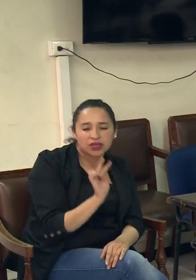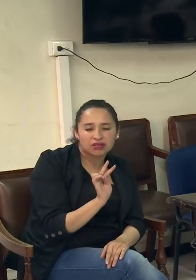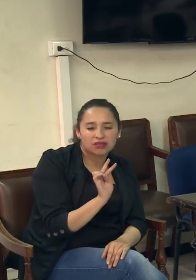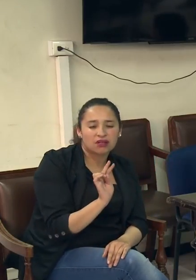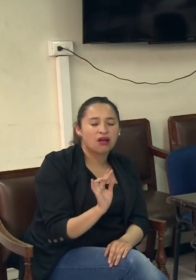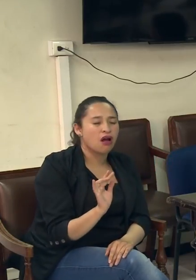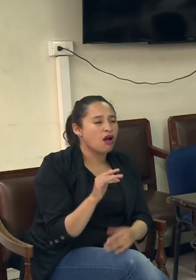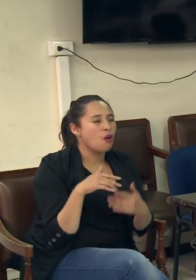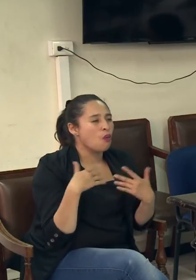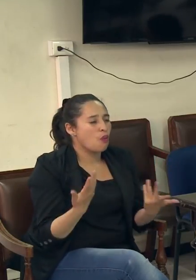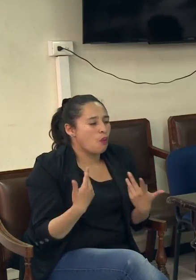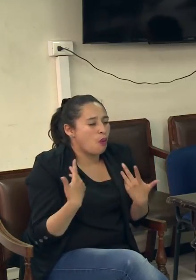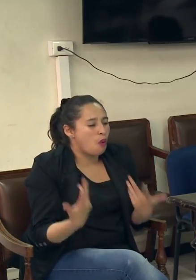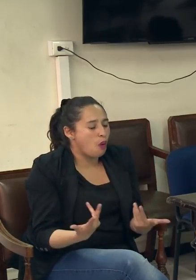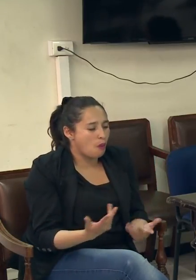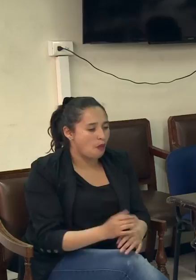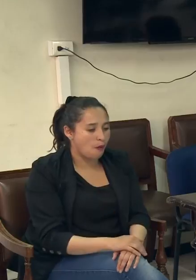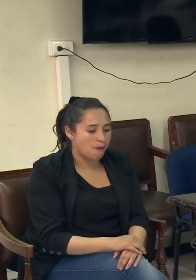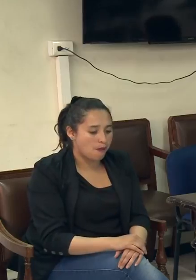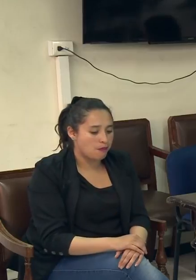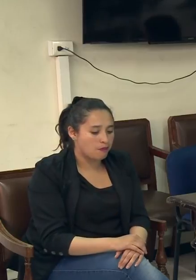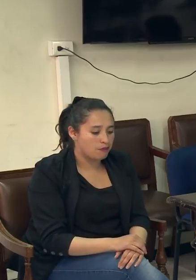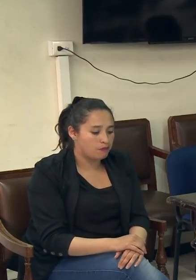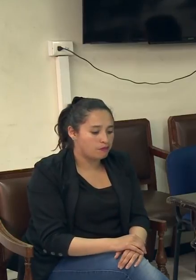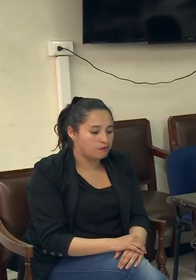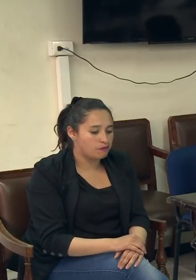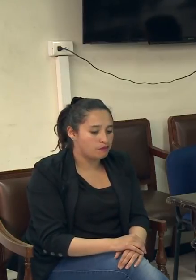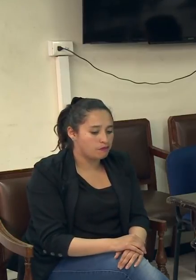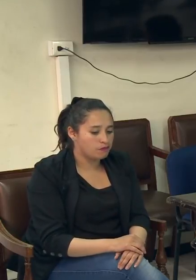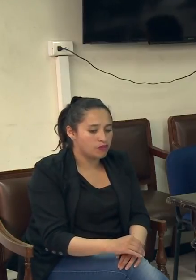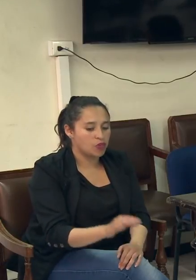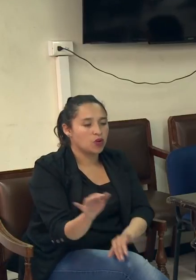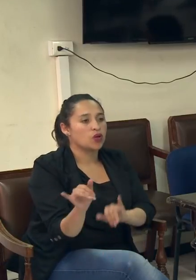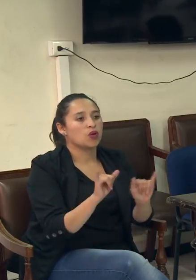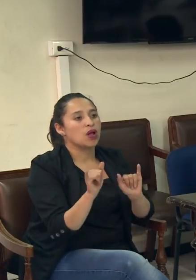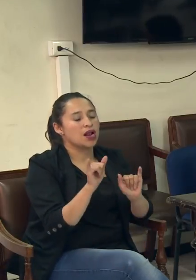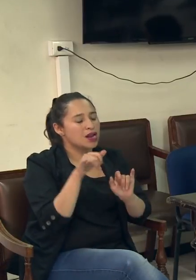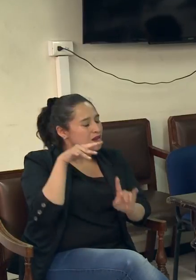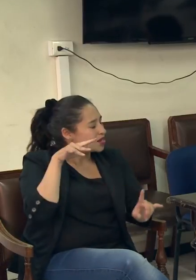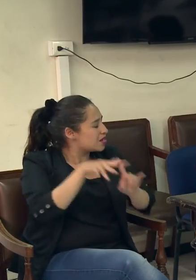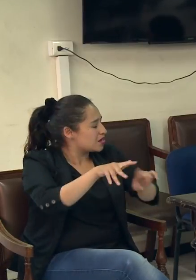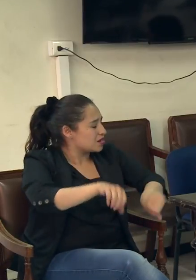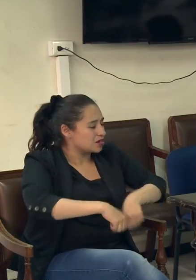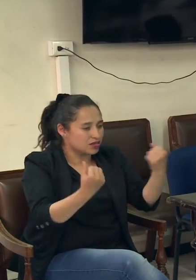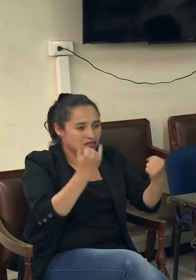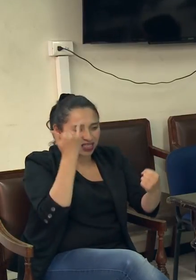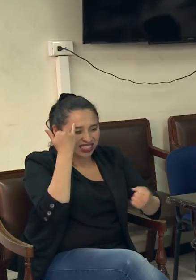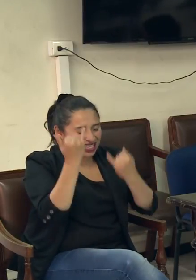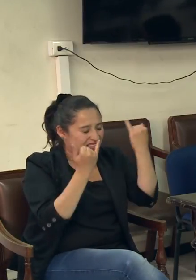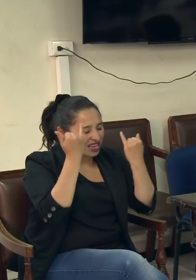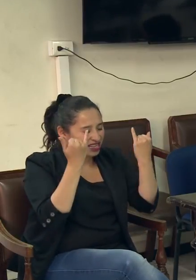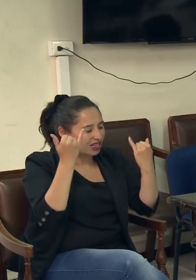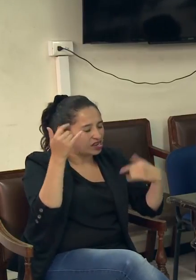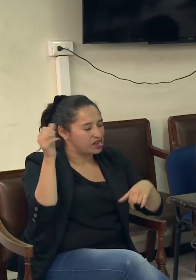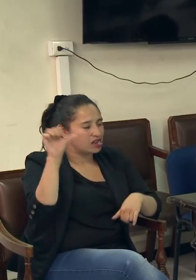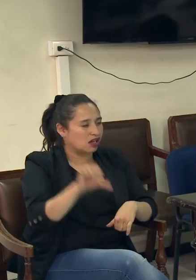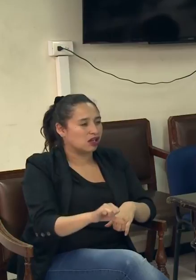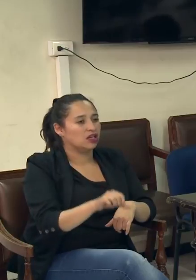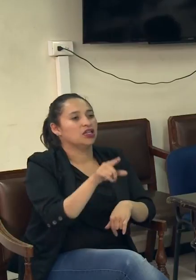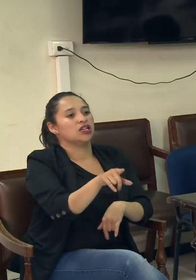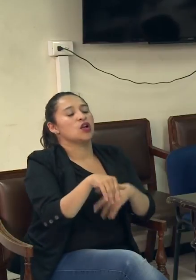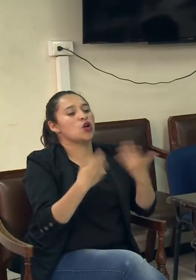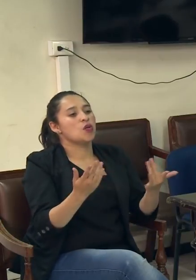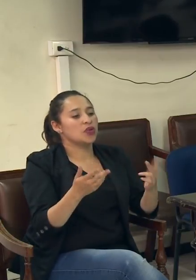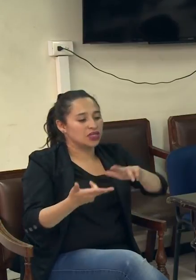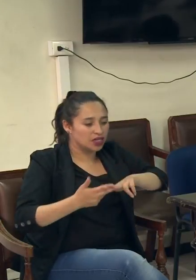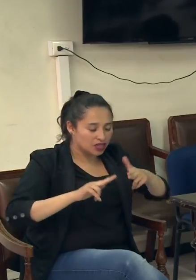¿no? Cuando al mismo tiempo sí es necesario seguir insistiendo en que hay unas relaciones de poder, en que hay unos